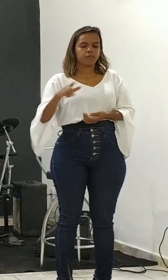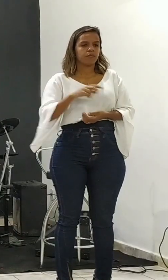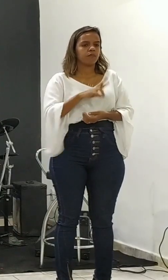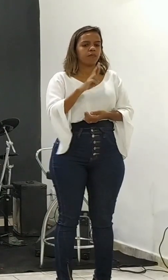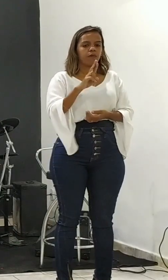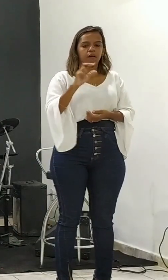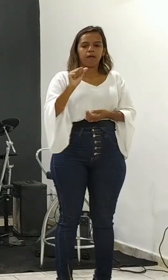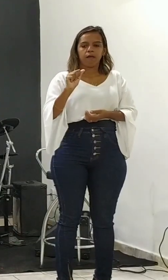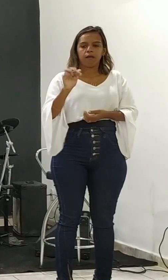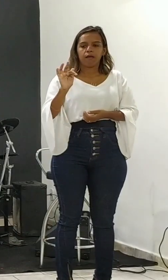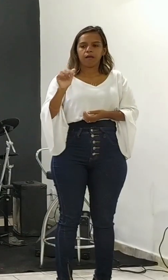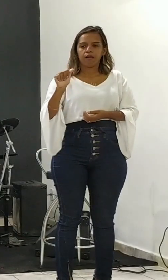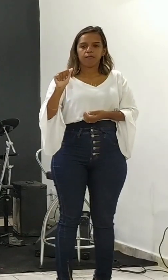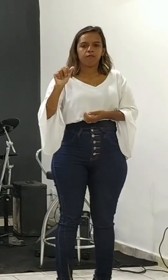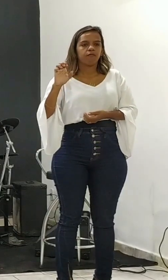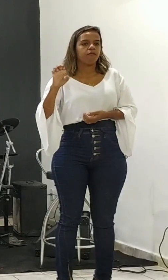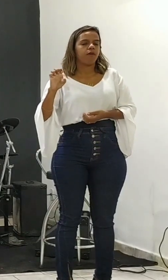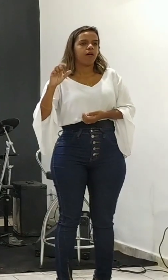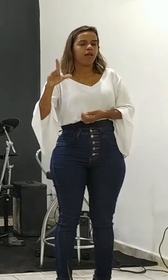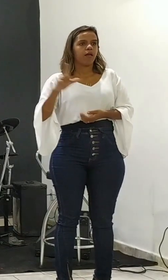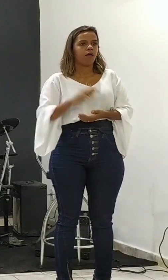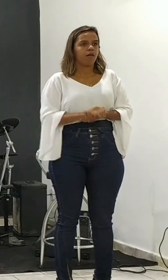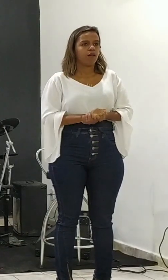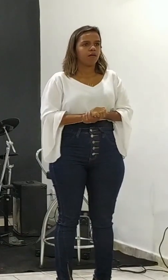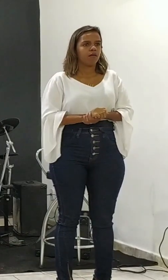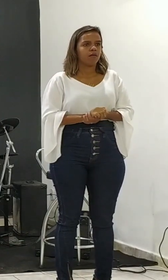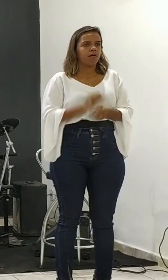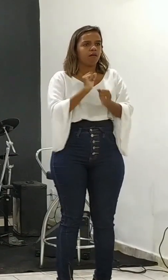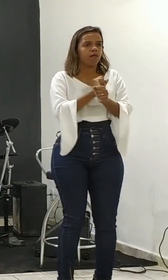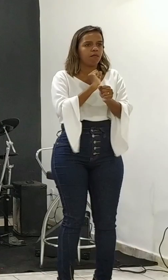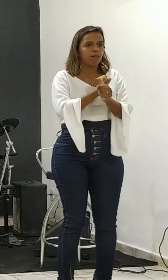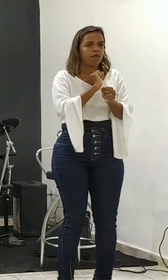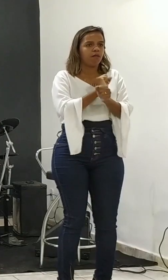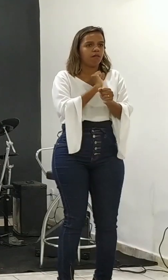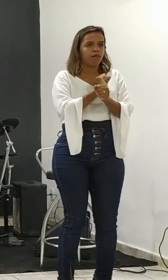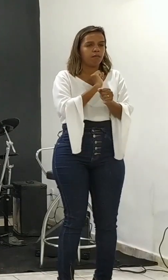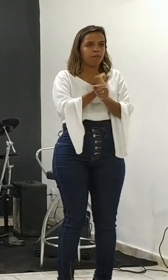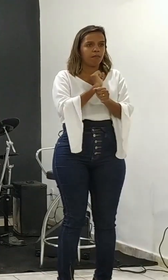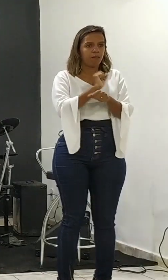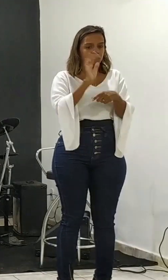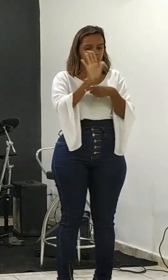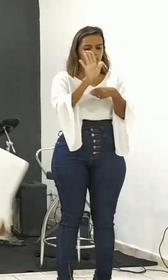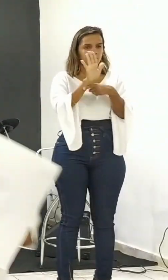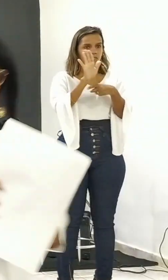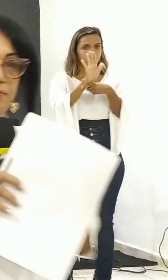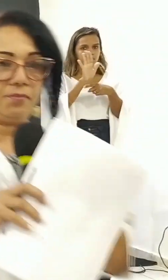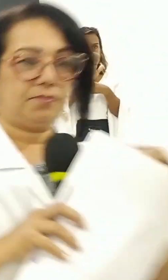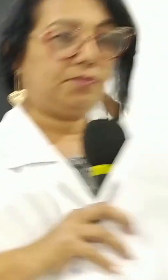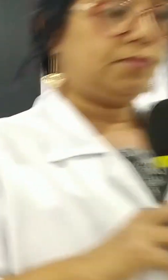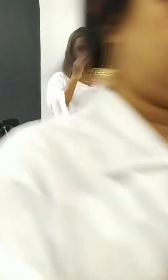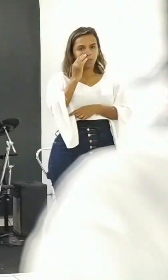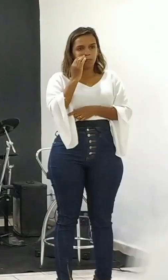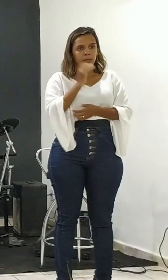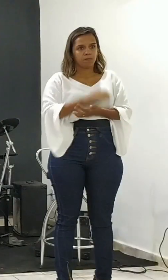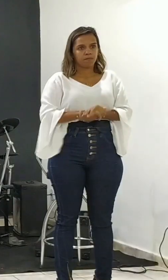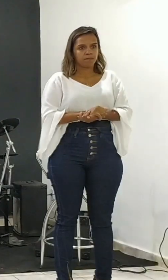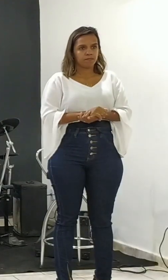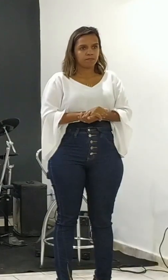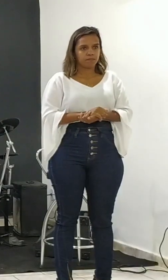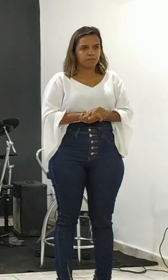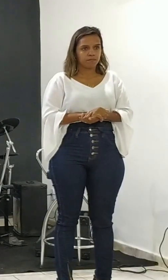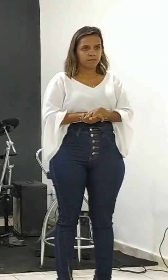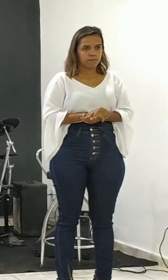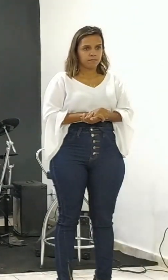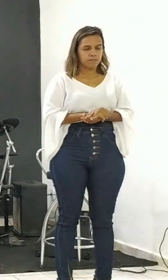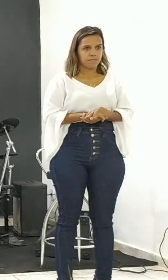Rafael. Peraí, minha filha, peraí. Você pode me ajudar? Vamos lá, Dona Maria. Venha